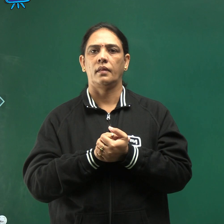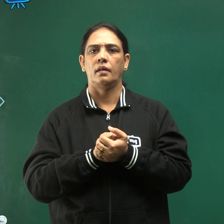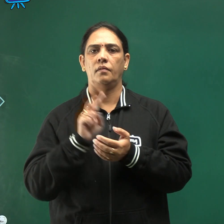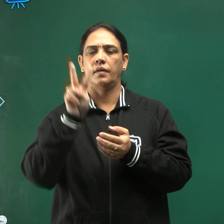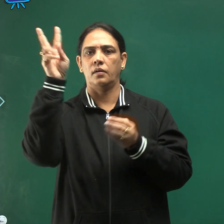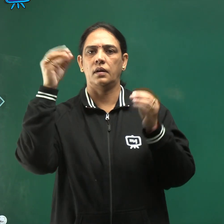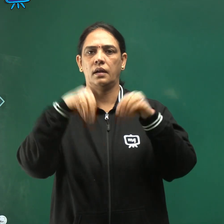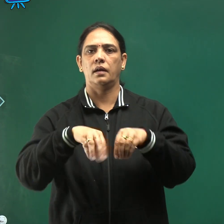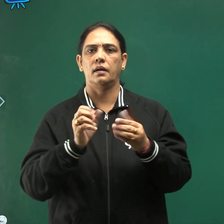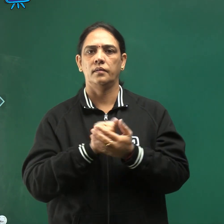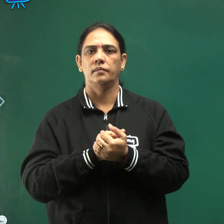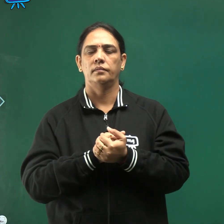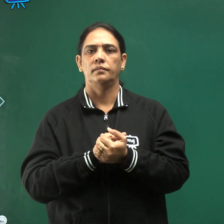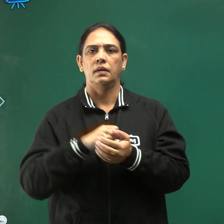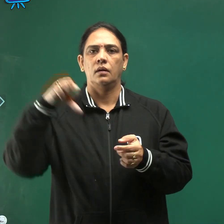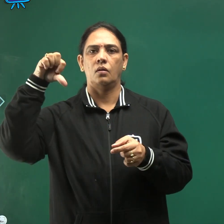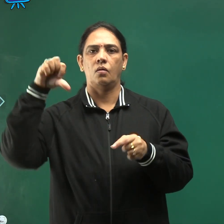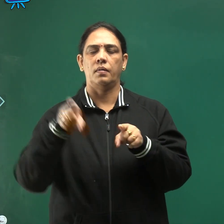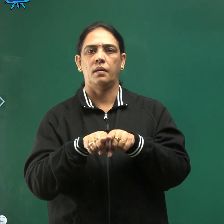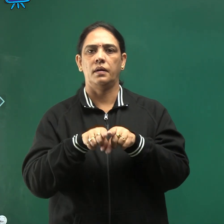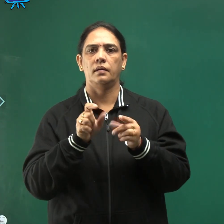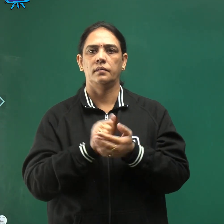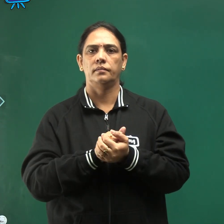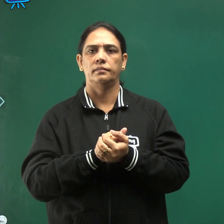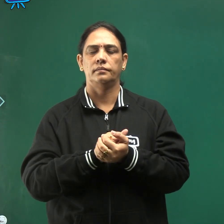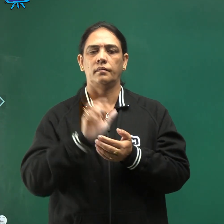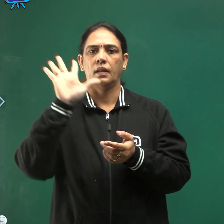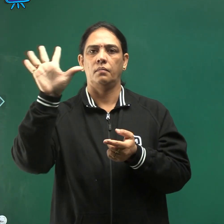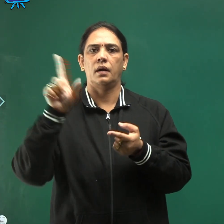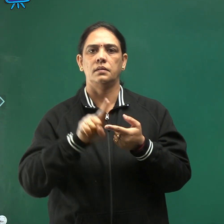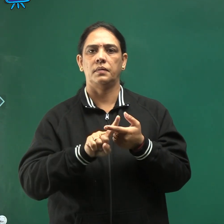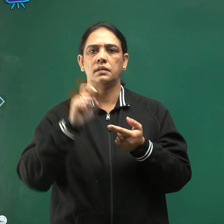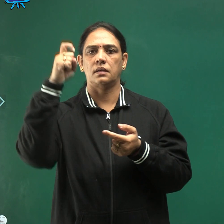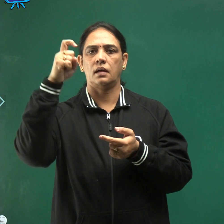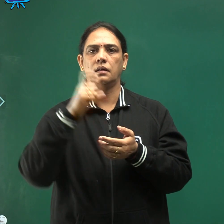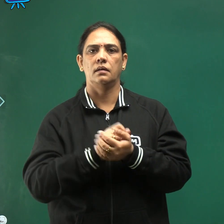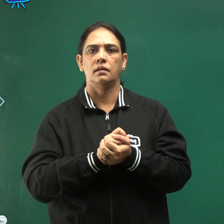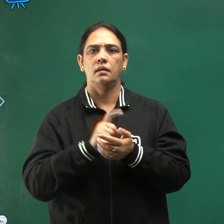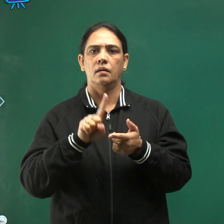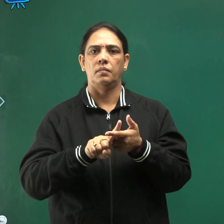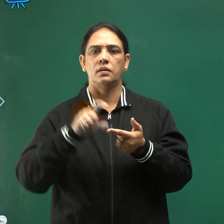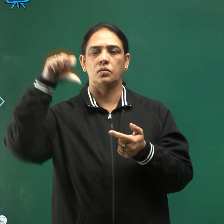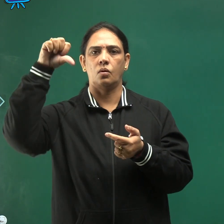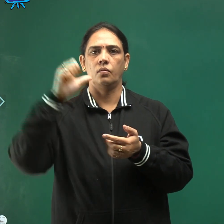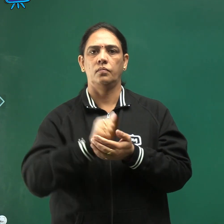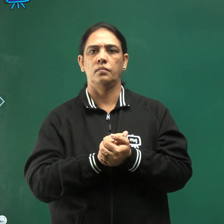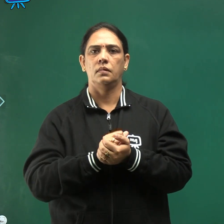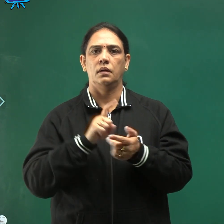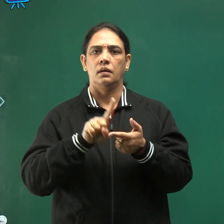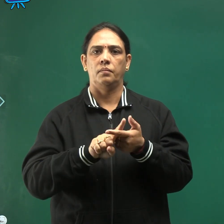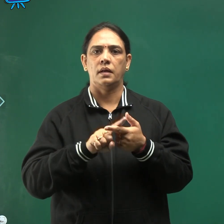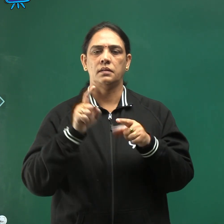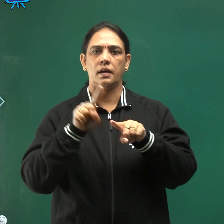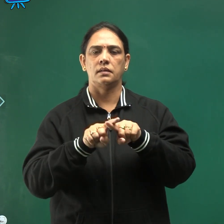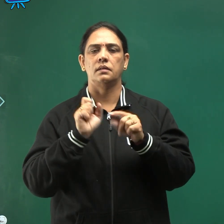मान रखेंगे 9 बराबर 5 + 7 + 9 +